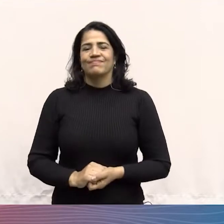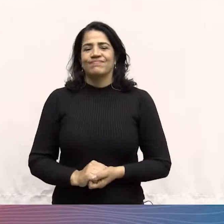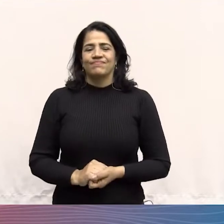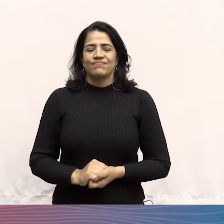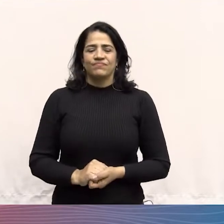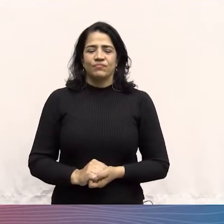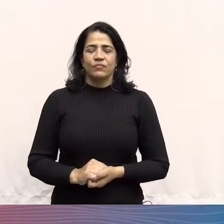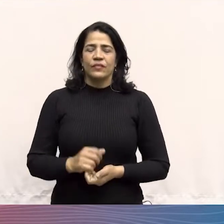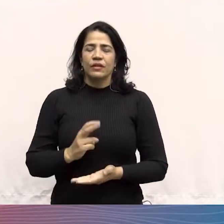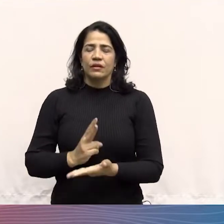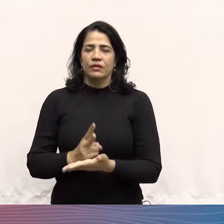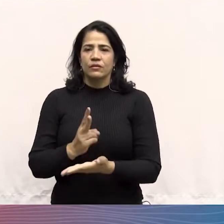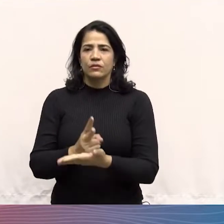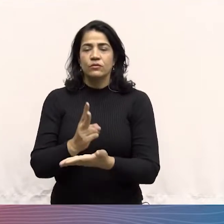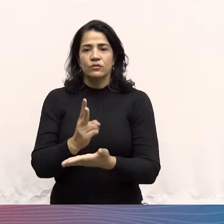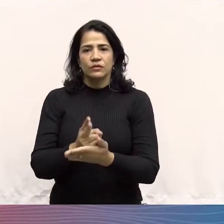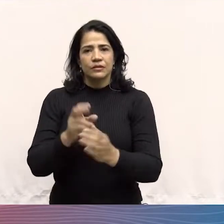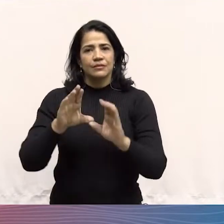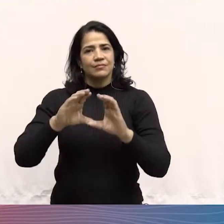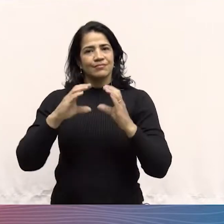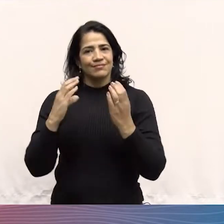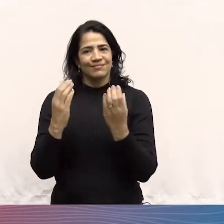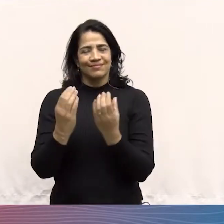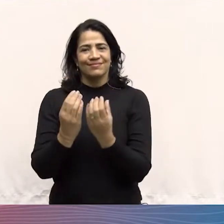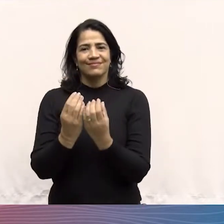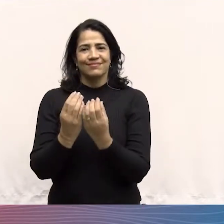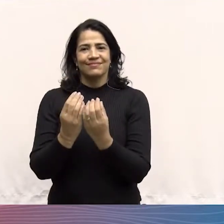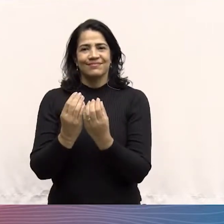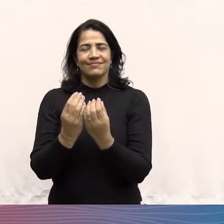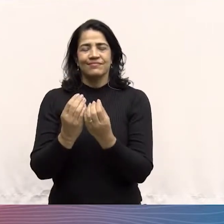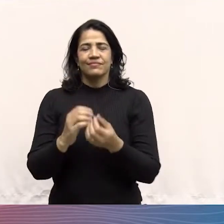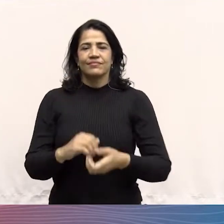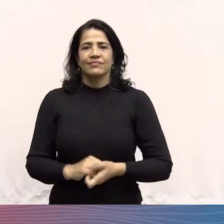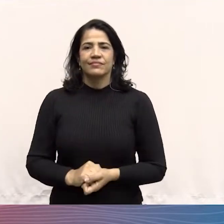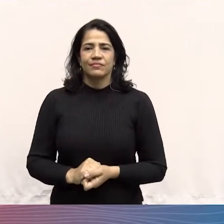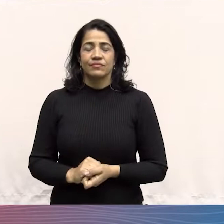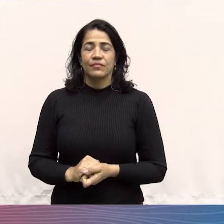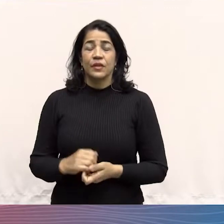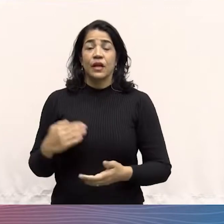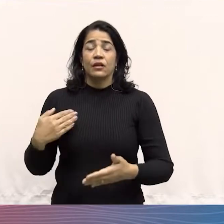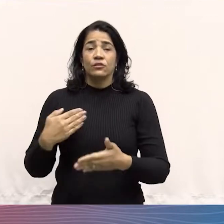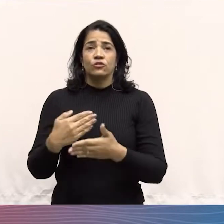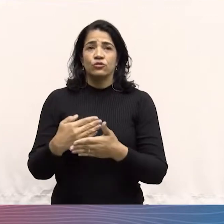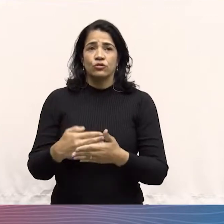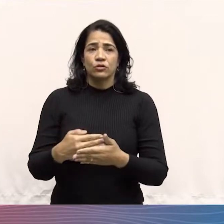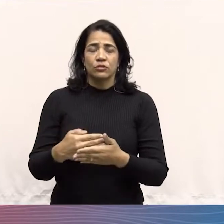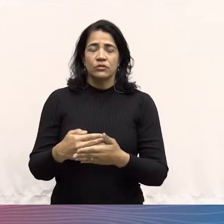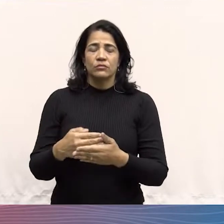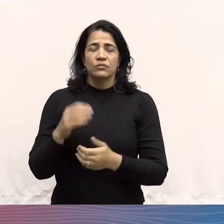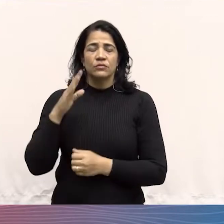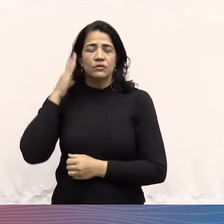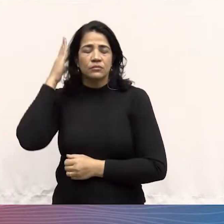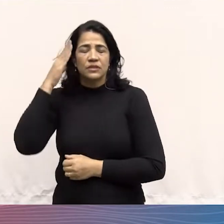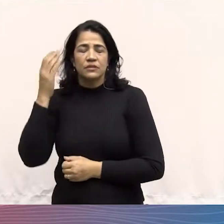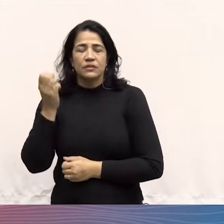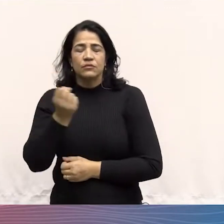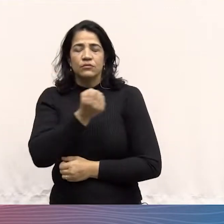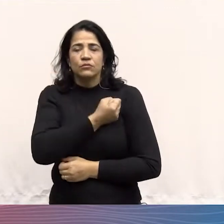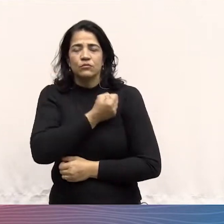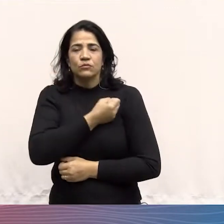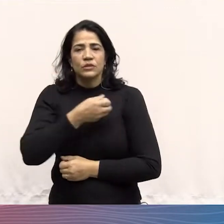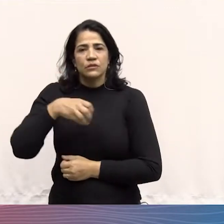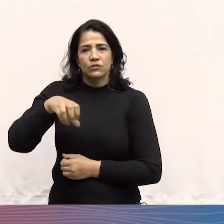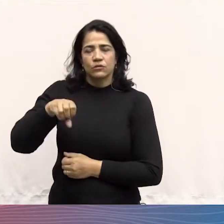Vamos dar continuidade a essa conferência. Chegamos à mensagem número 9, que tem